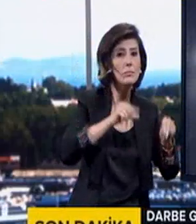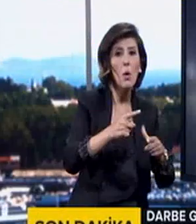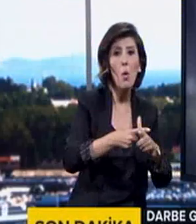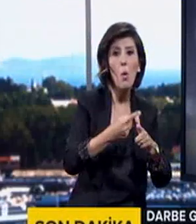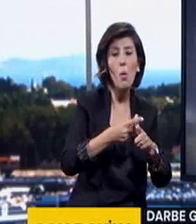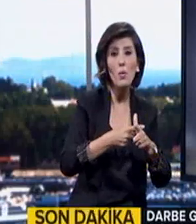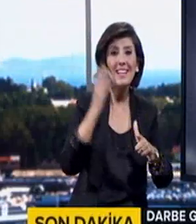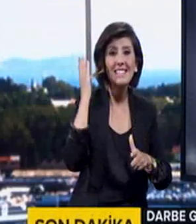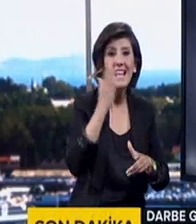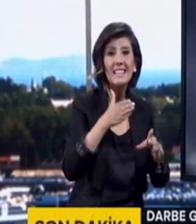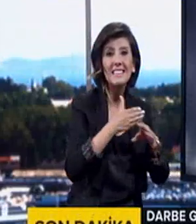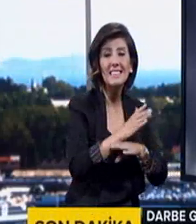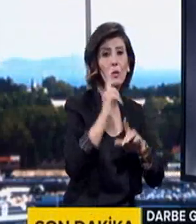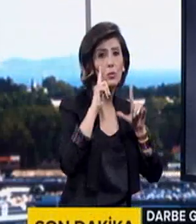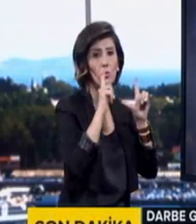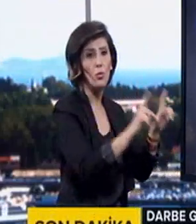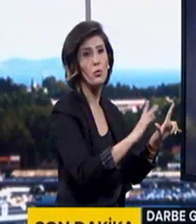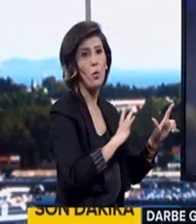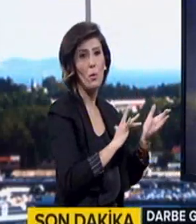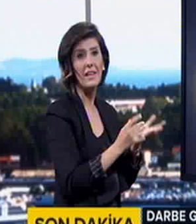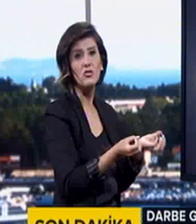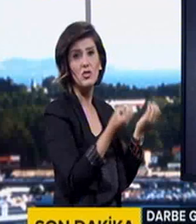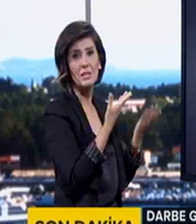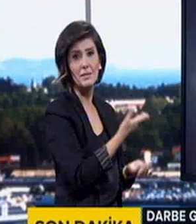yapılan saldırıya ilişkin görüntüler ortaya çıktı.